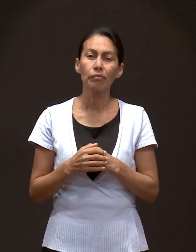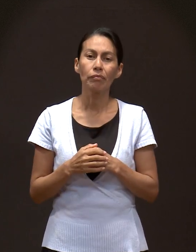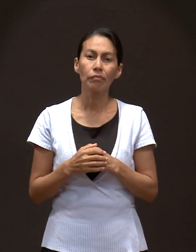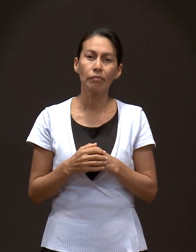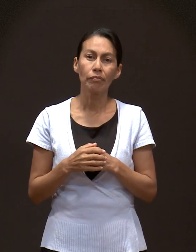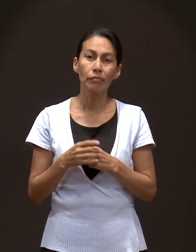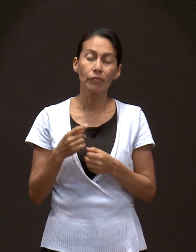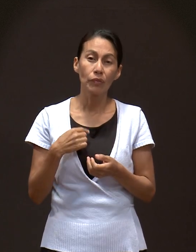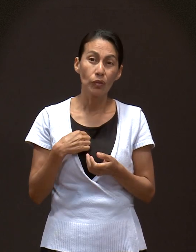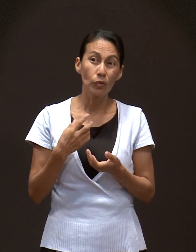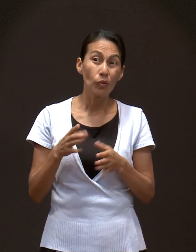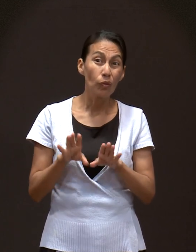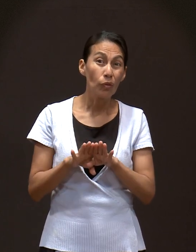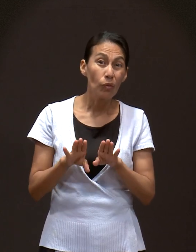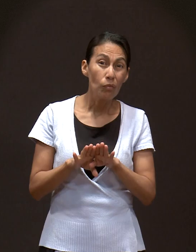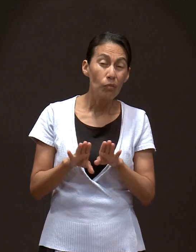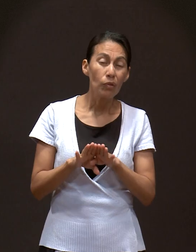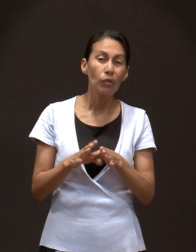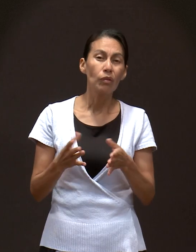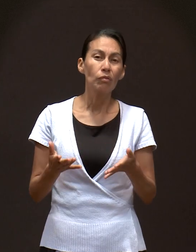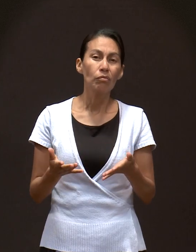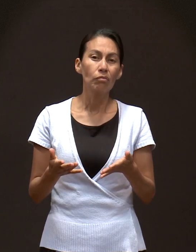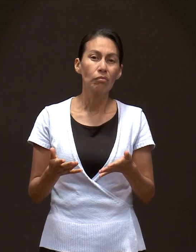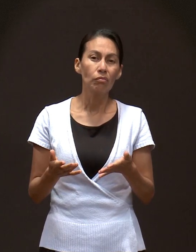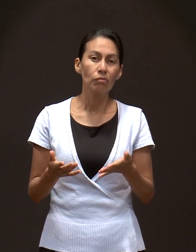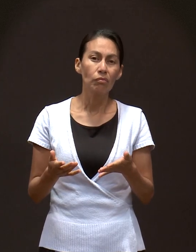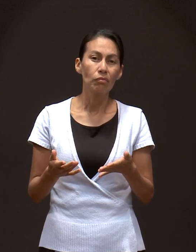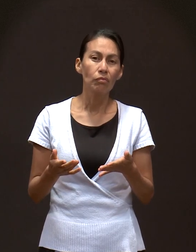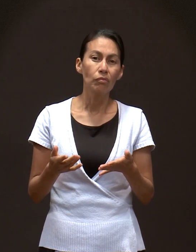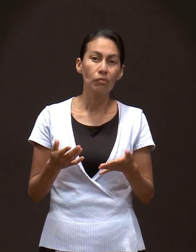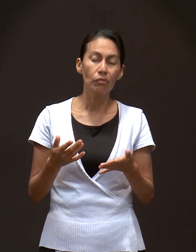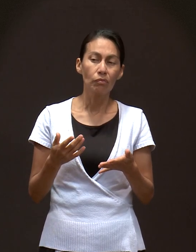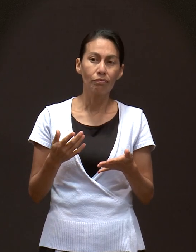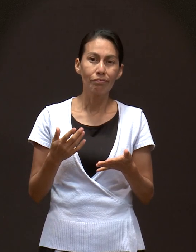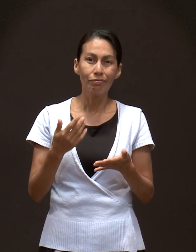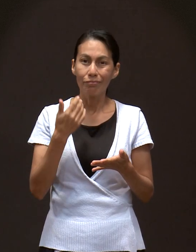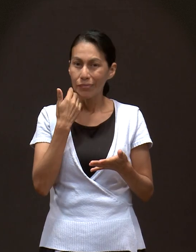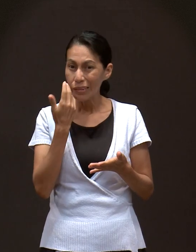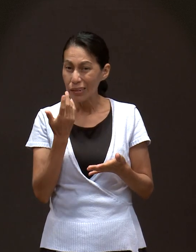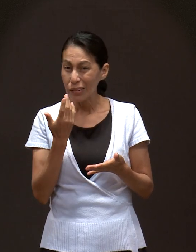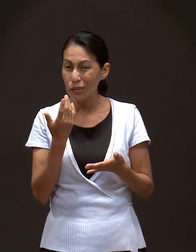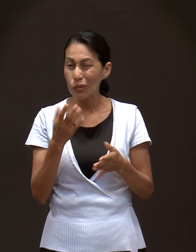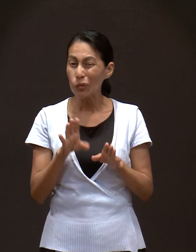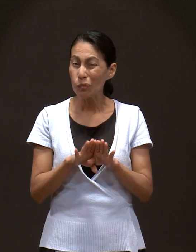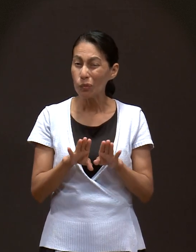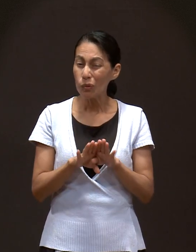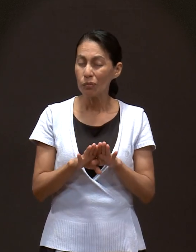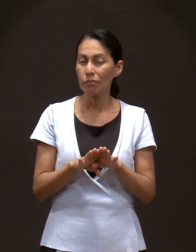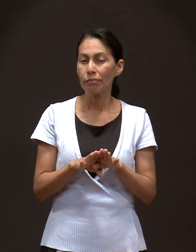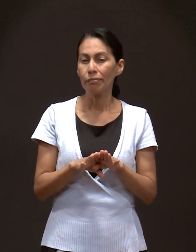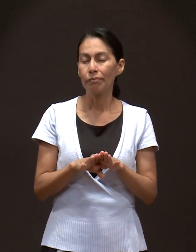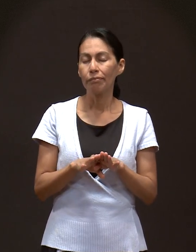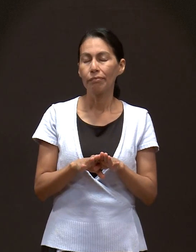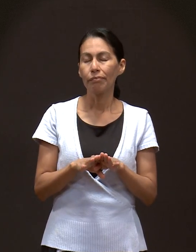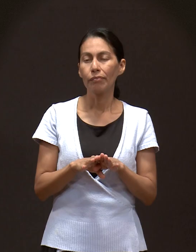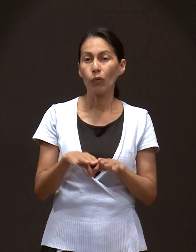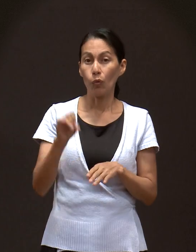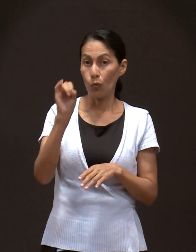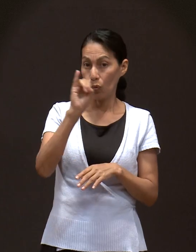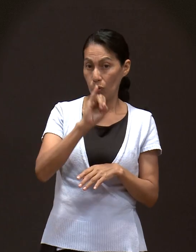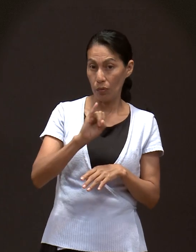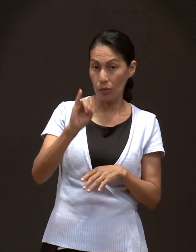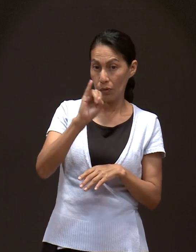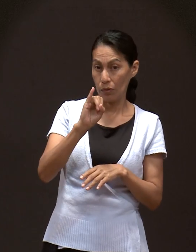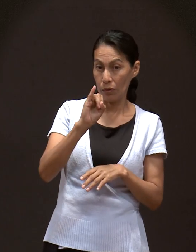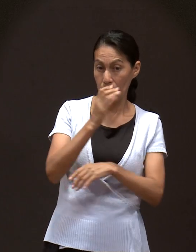país, y dije, ¿será que me den el empleo? ¿Cómo le voy a hacer? ¿Cómo le voy a decir al pastor Andrade que yo quisiera el trabajo? Entonces, me acuerdo